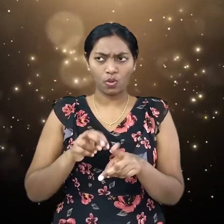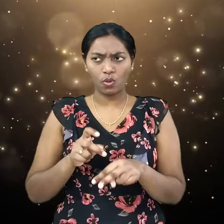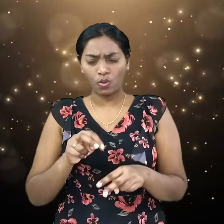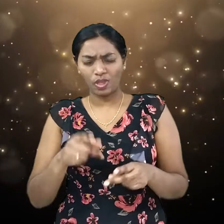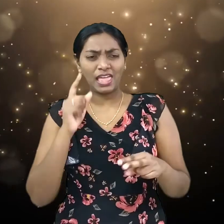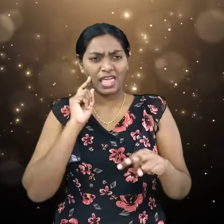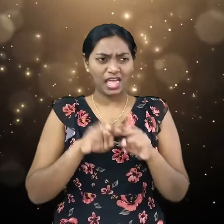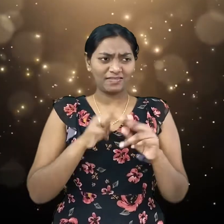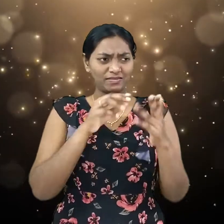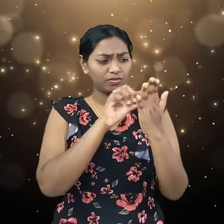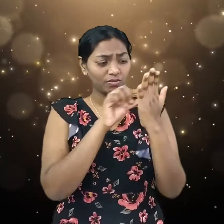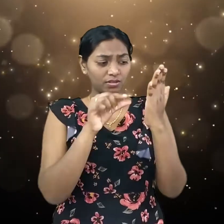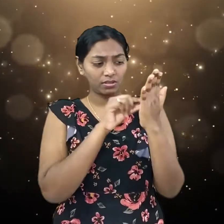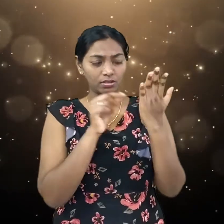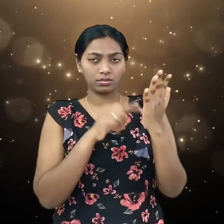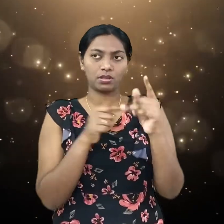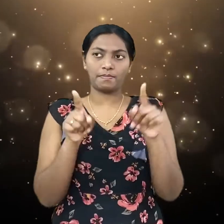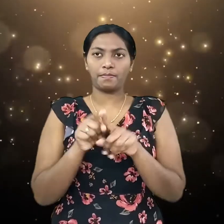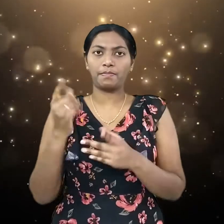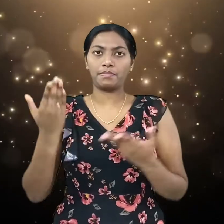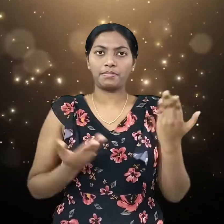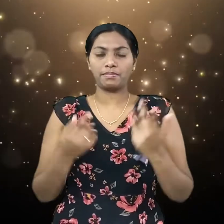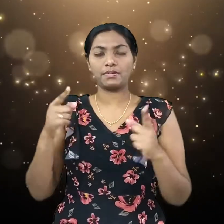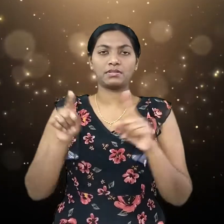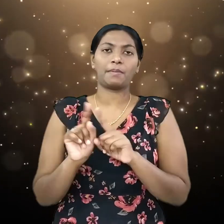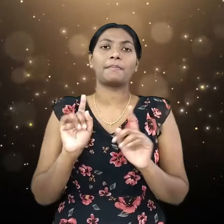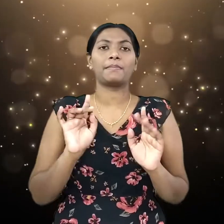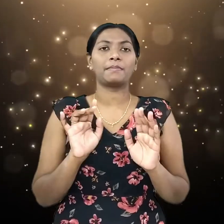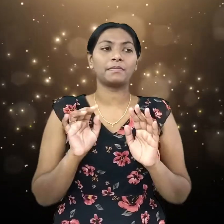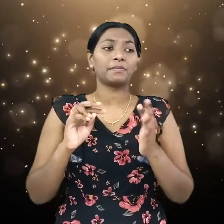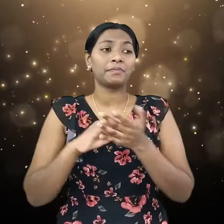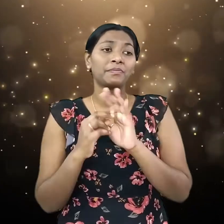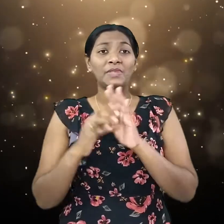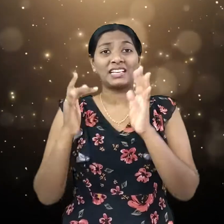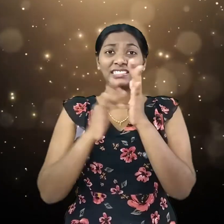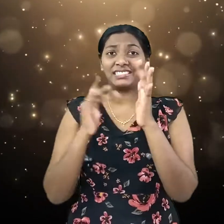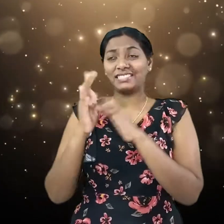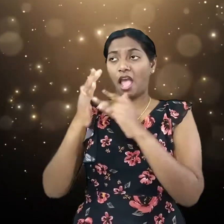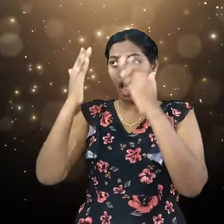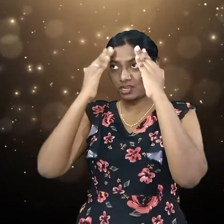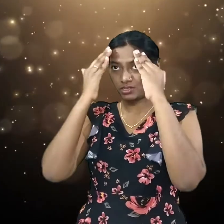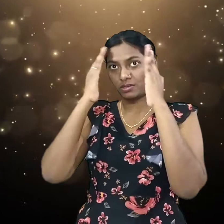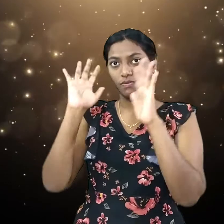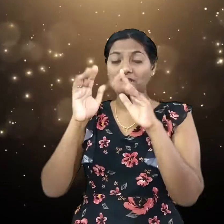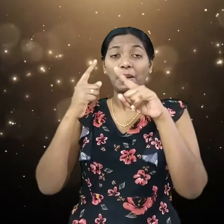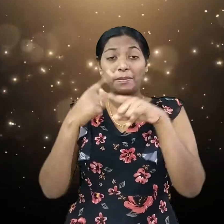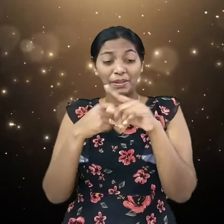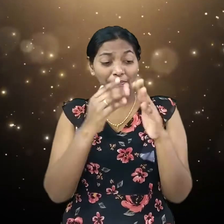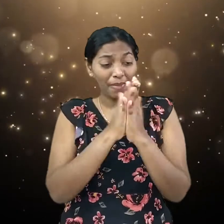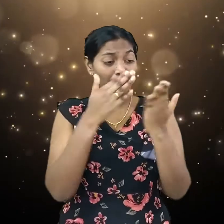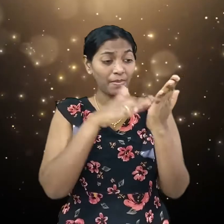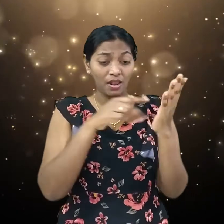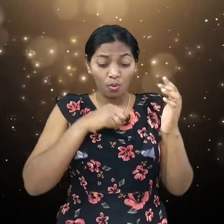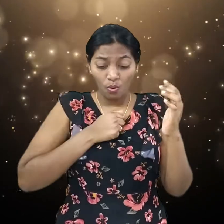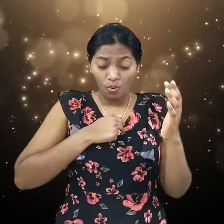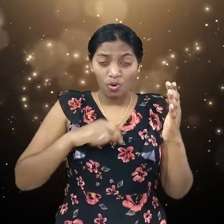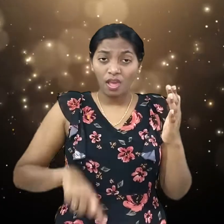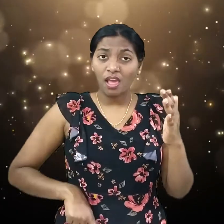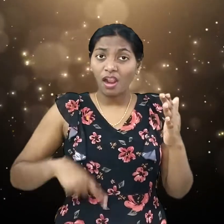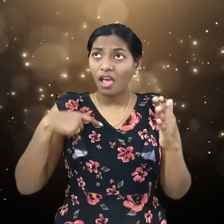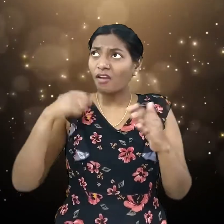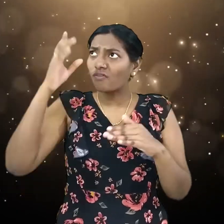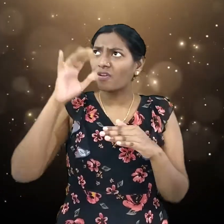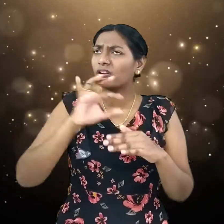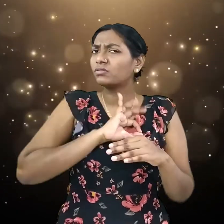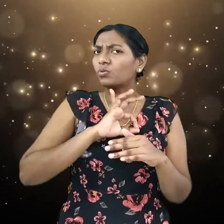है। मसीह में आपके सशक्तिकरण और आशीषों को दिखाने के अतिरिक्त वचन आपको अपने जीवन के लिए परमेश्वर